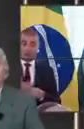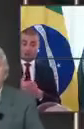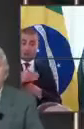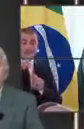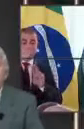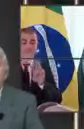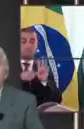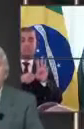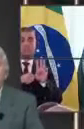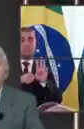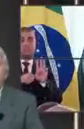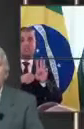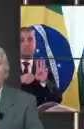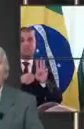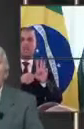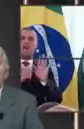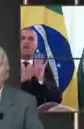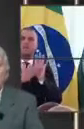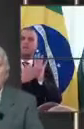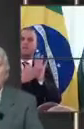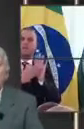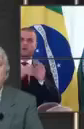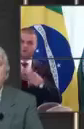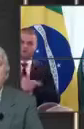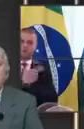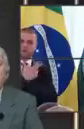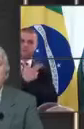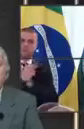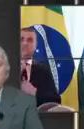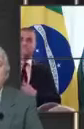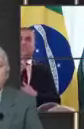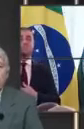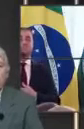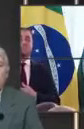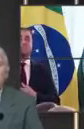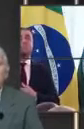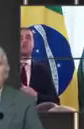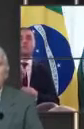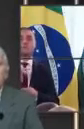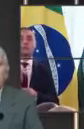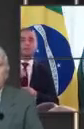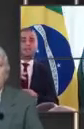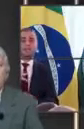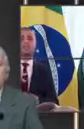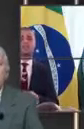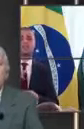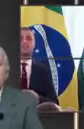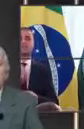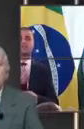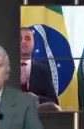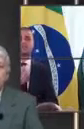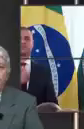Novamente, o presidente Bolsonaro se mostrou contrário ao Tribunal Superior Eleitoral e pôs em xeque